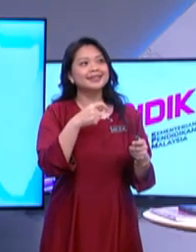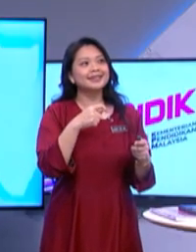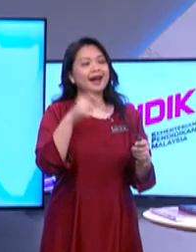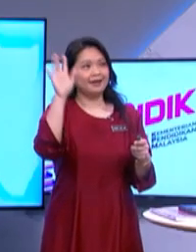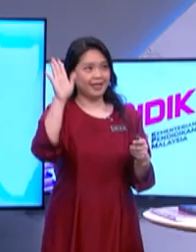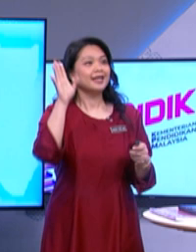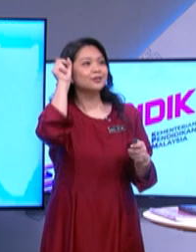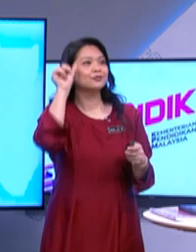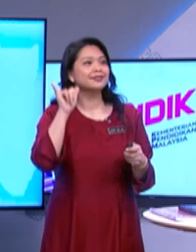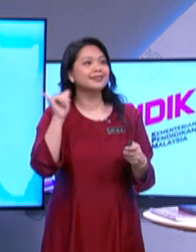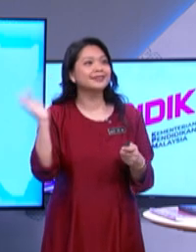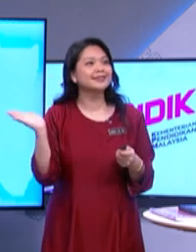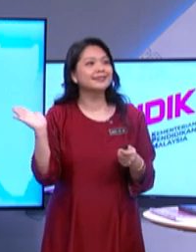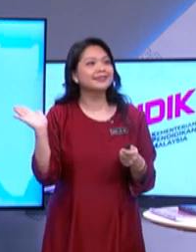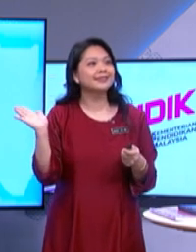hai oke silegan